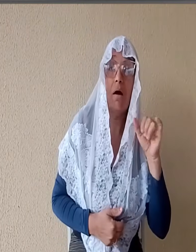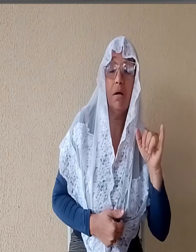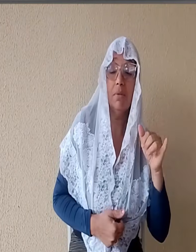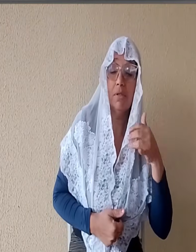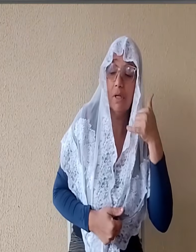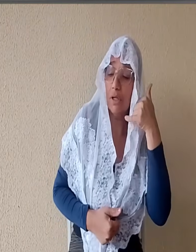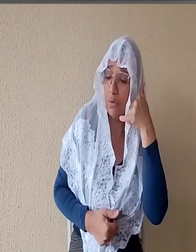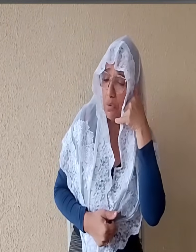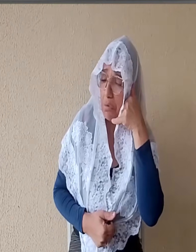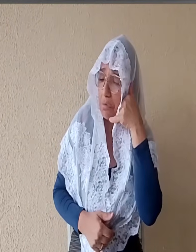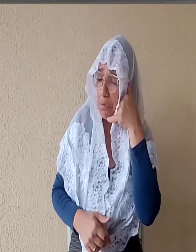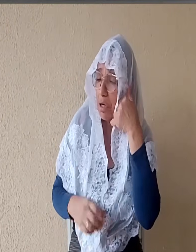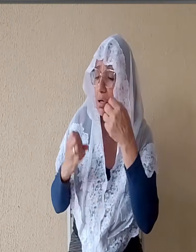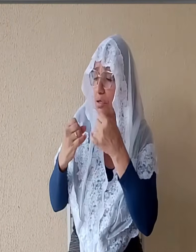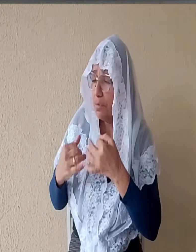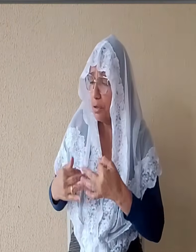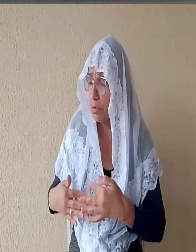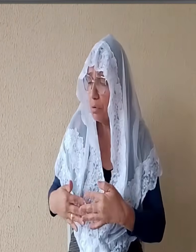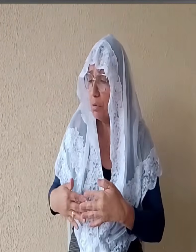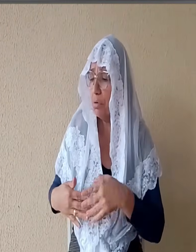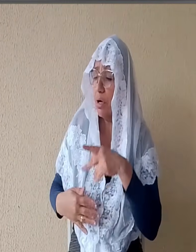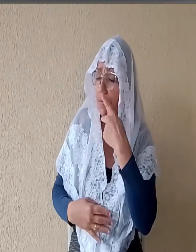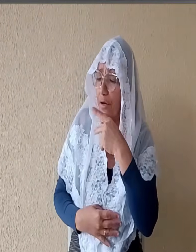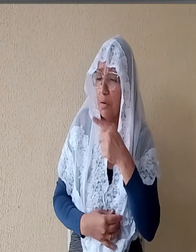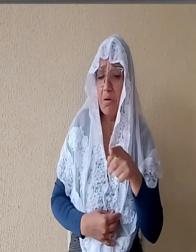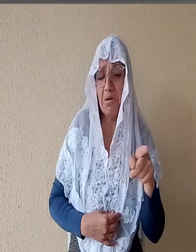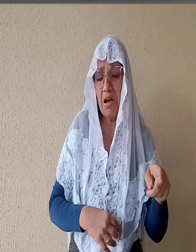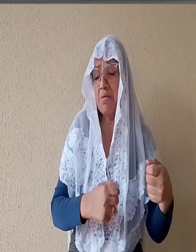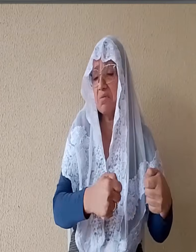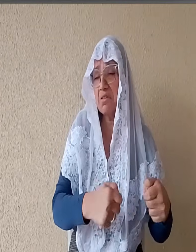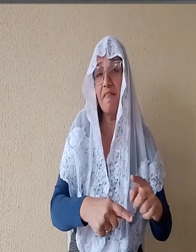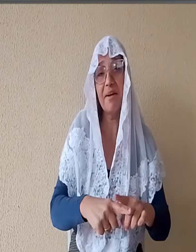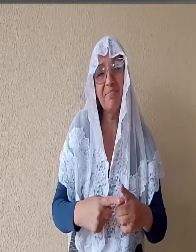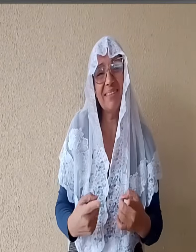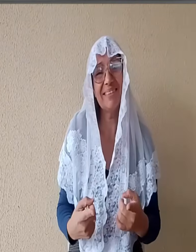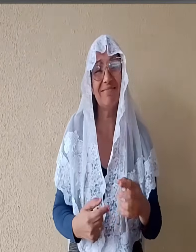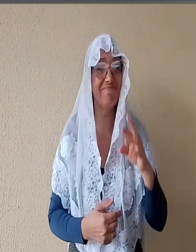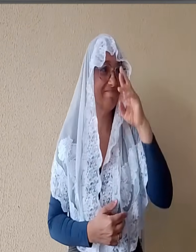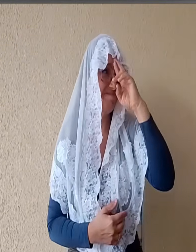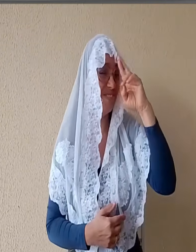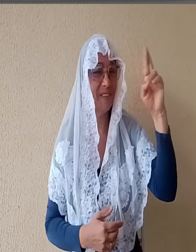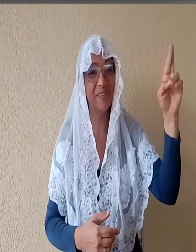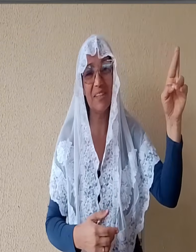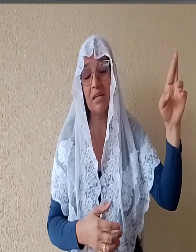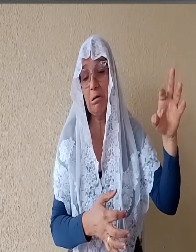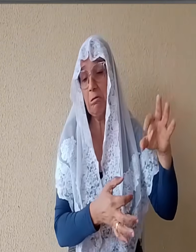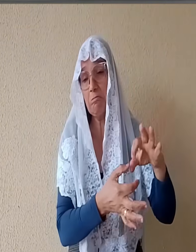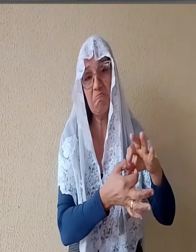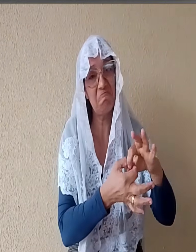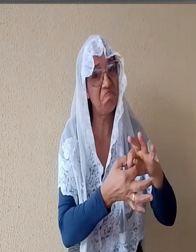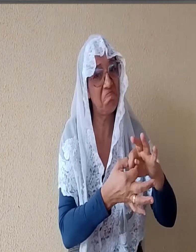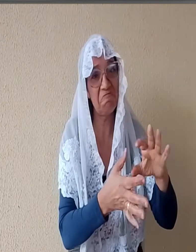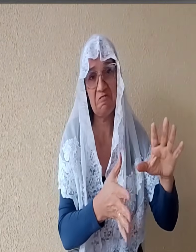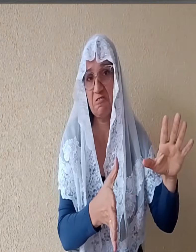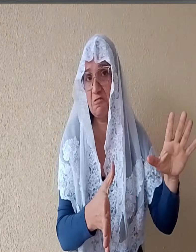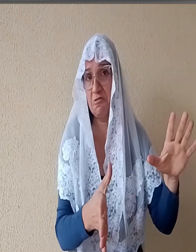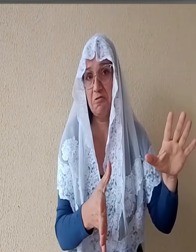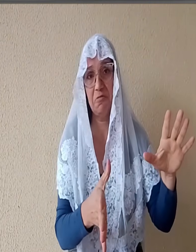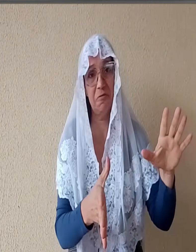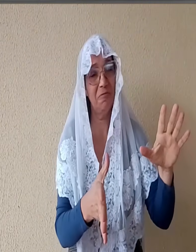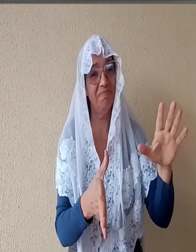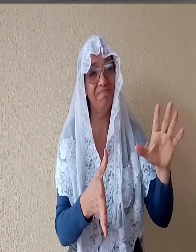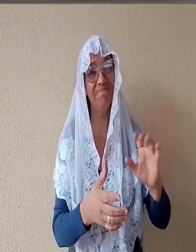feliz, gastando esse dinheiro, que estava recebendo, e estava com dinheiro, irmãos. E já pensou se não